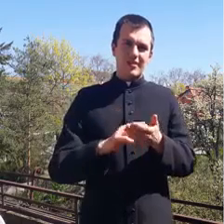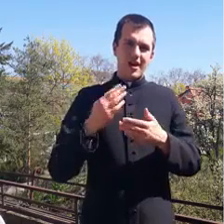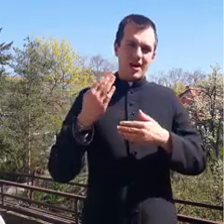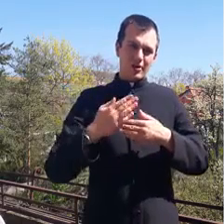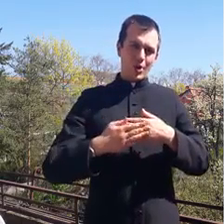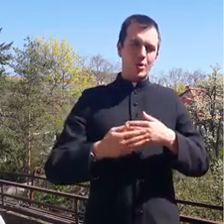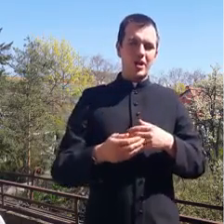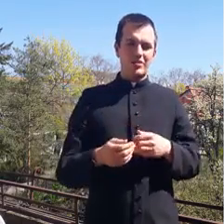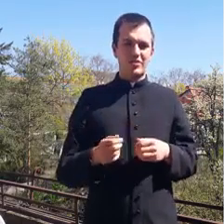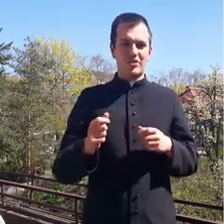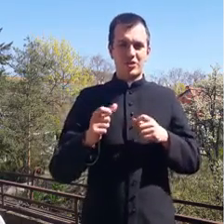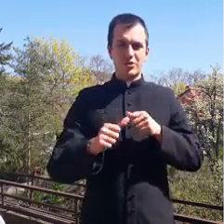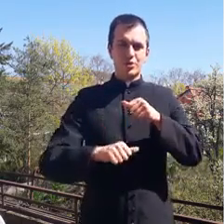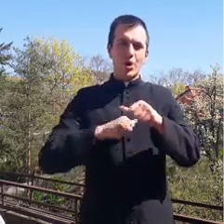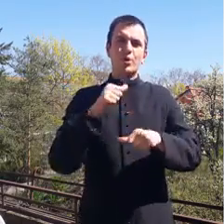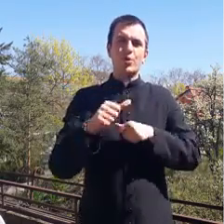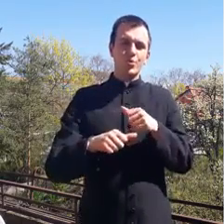na koniec o